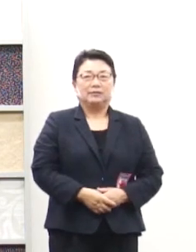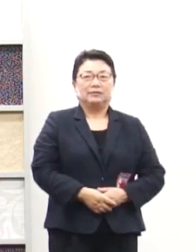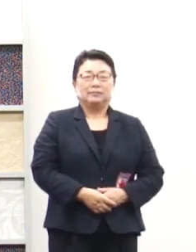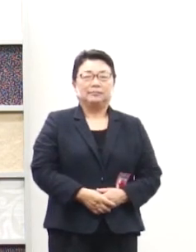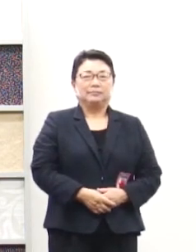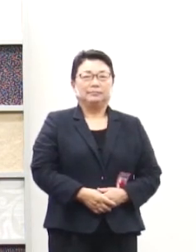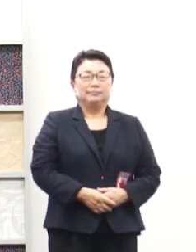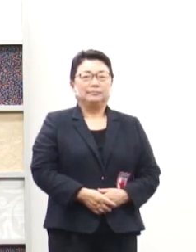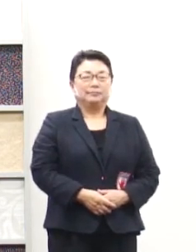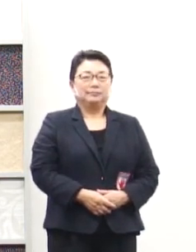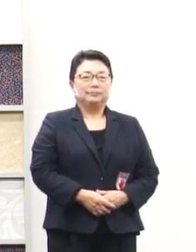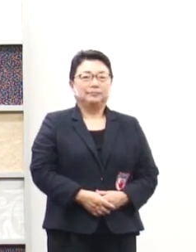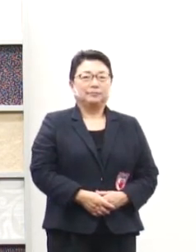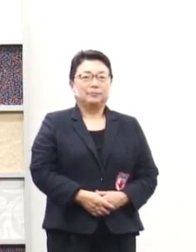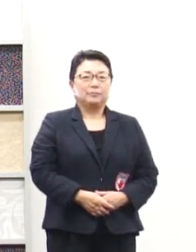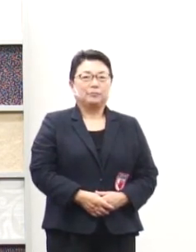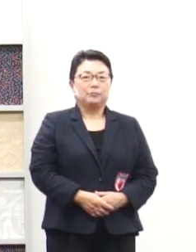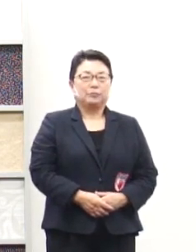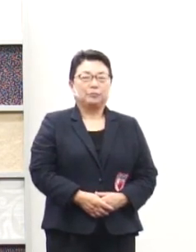他にいかがでしょうか。